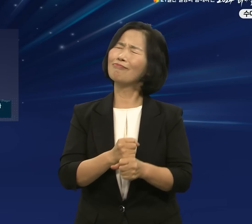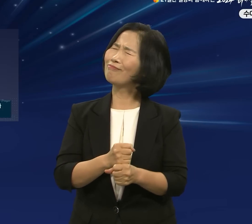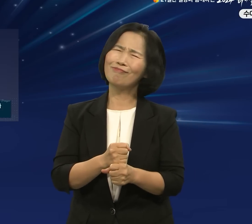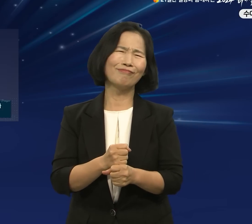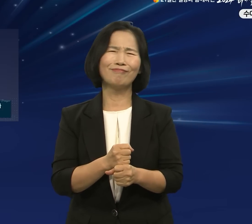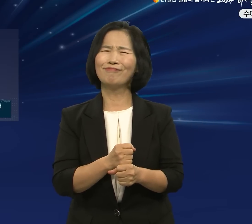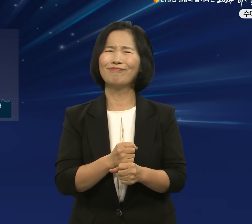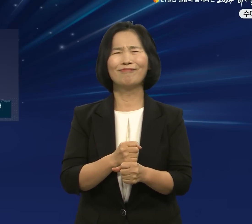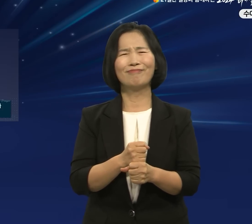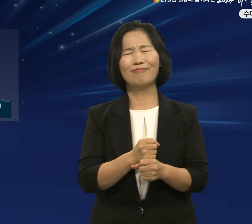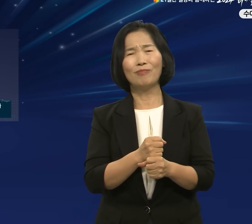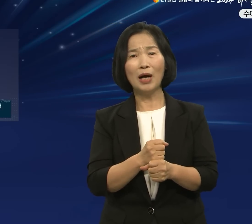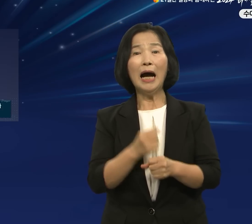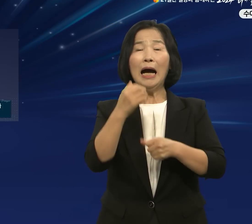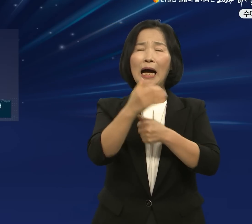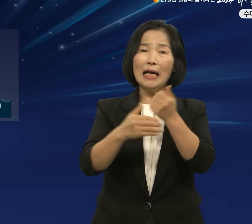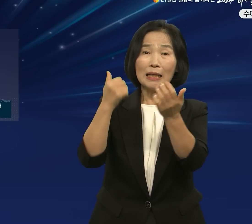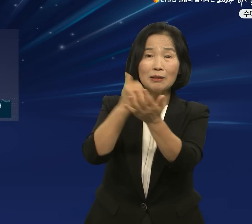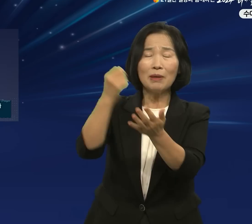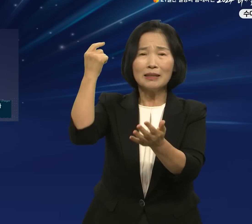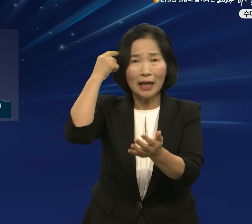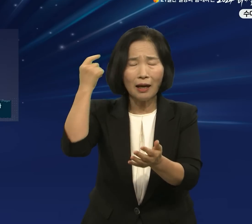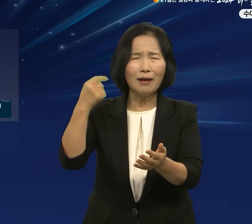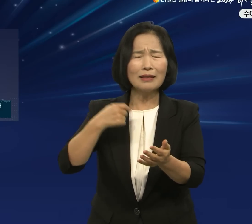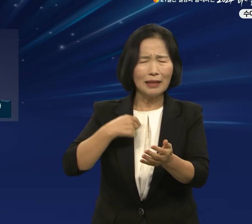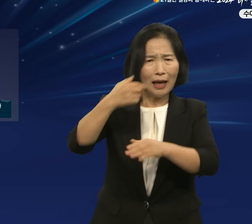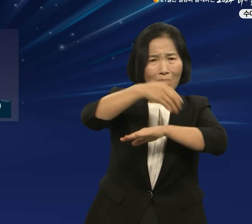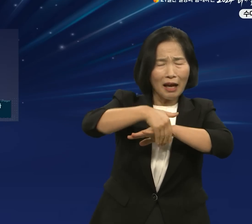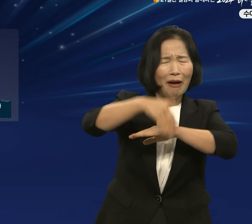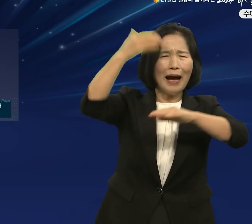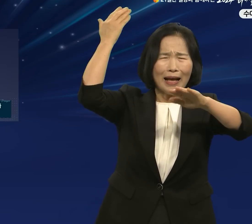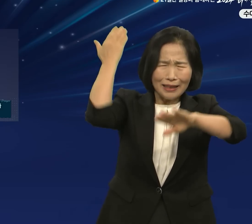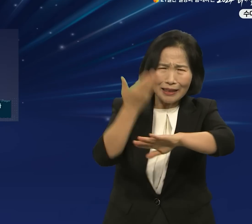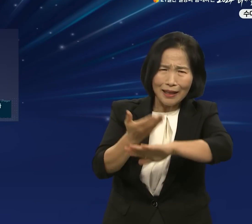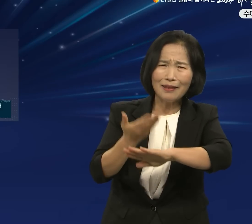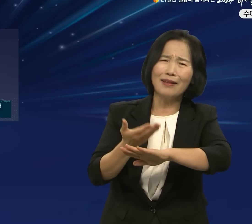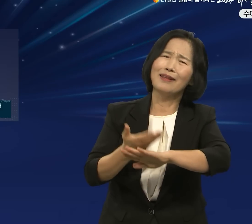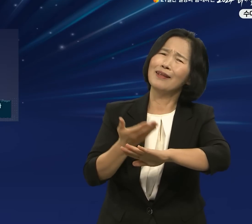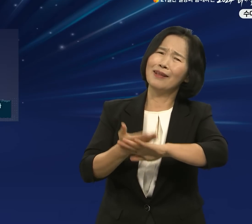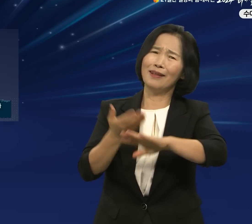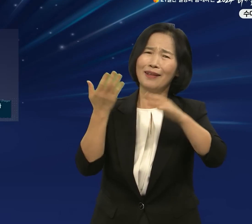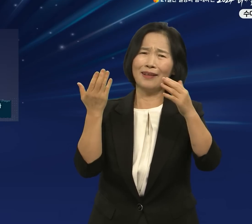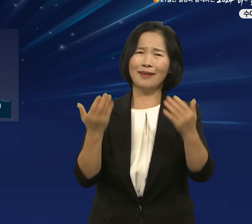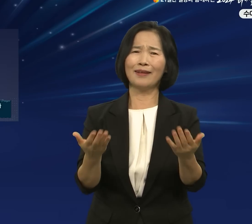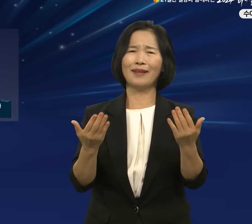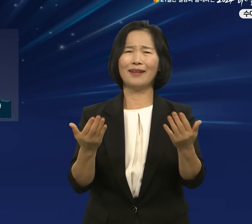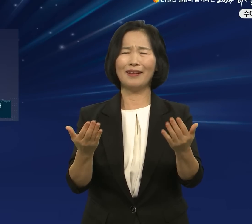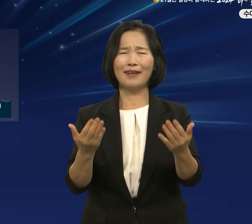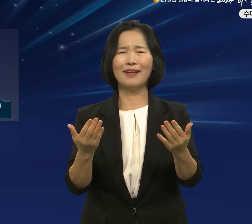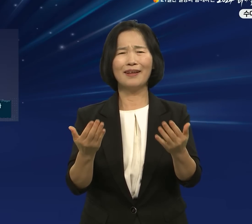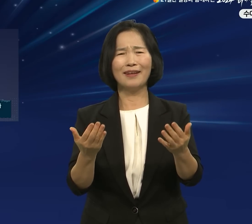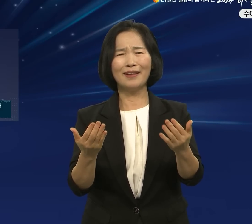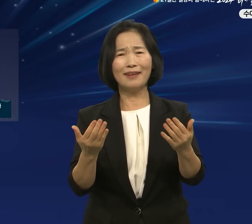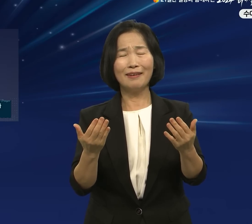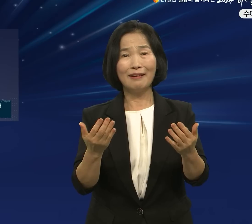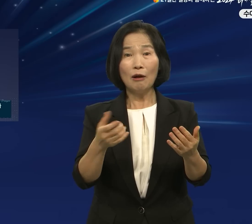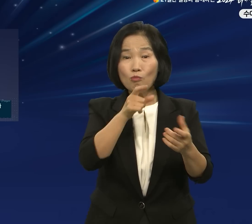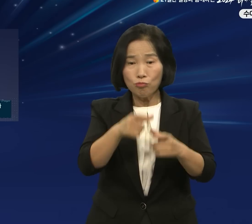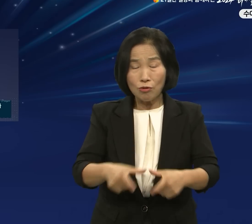너희의 생각과 다르며 내 길은 너희의 길과 다름이니라 하셨습니다.